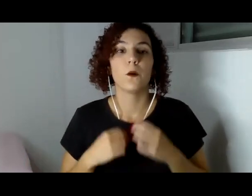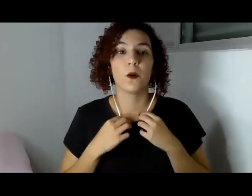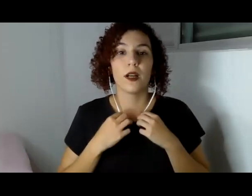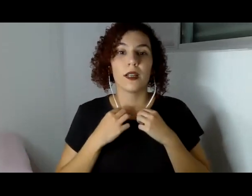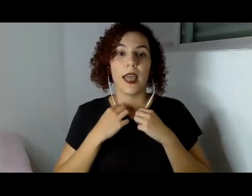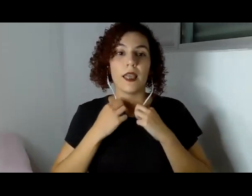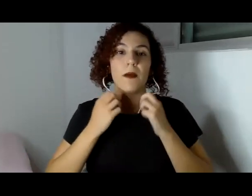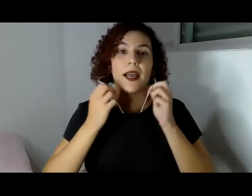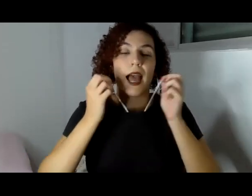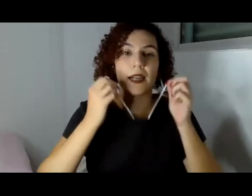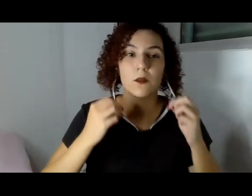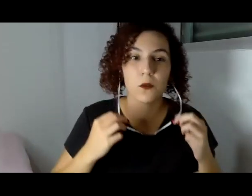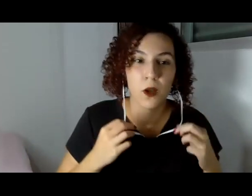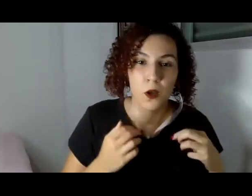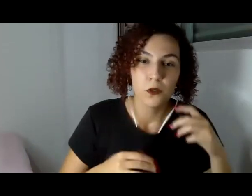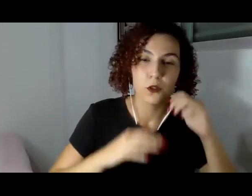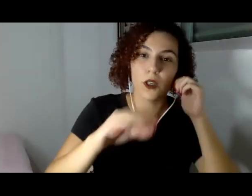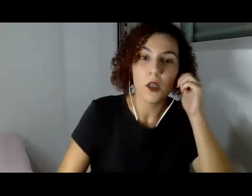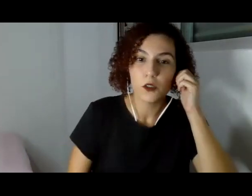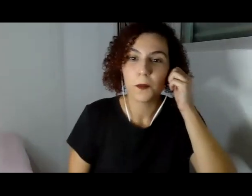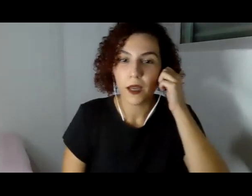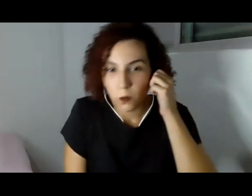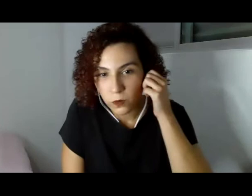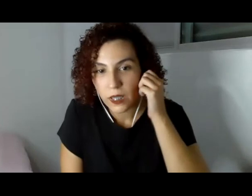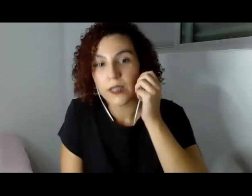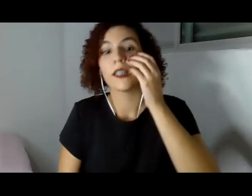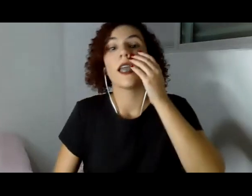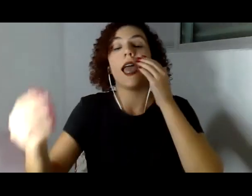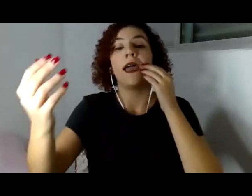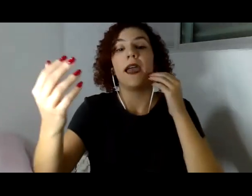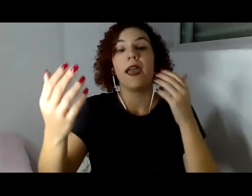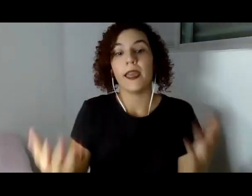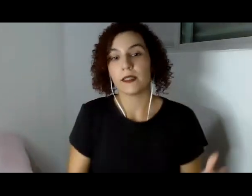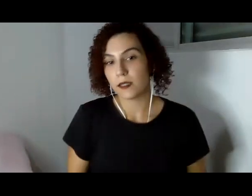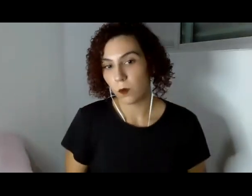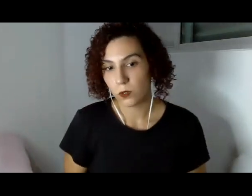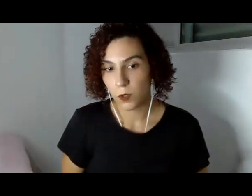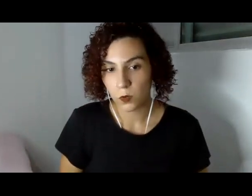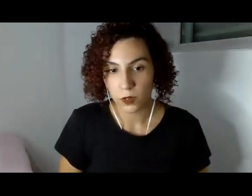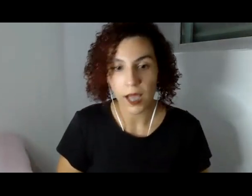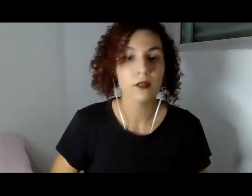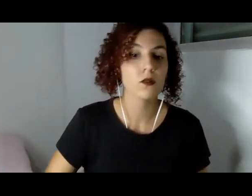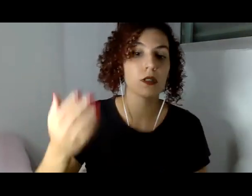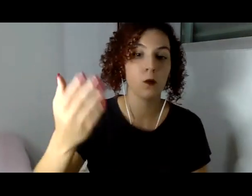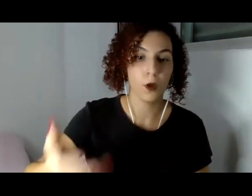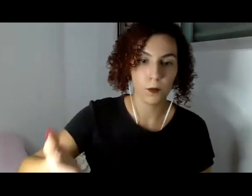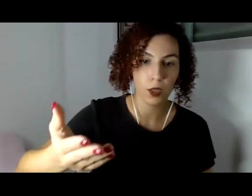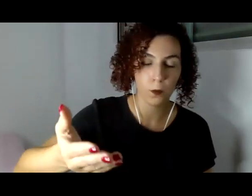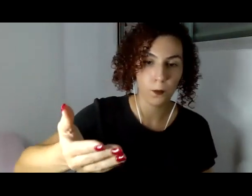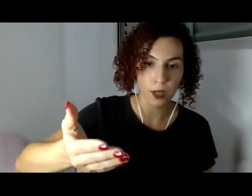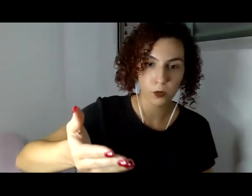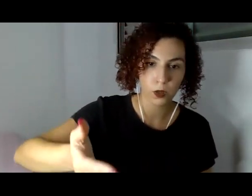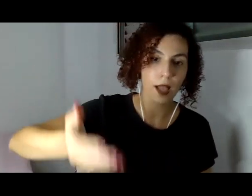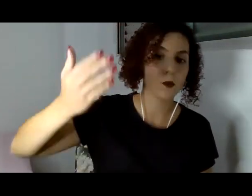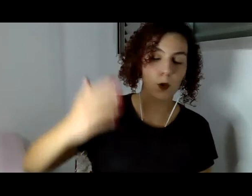por, né, embarcarem no joguinho de perguntas. Esses são os meus contatos, o meu